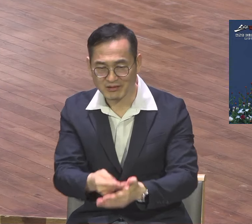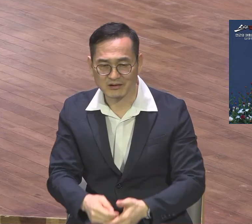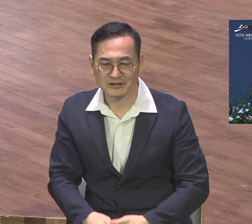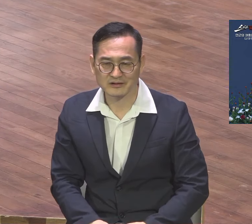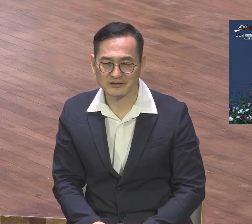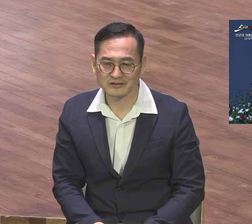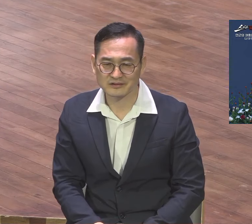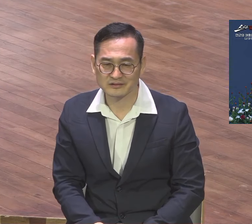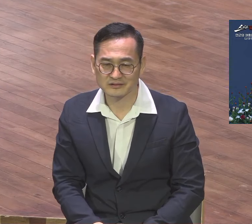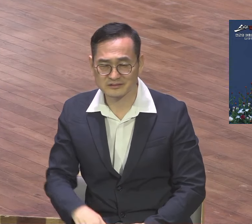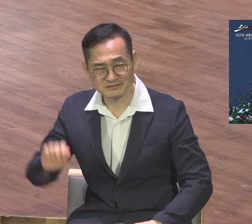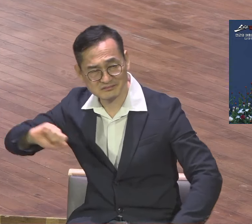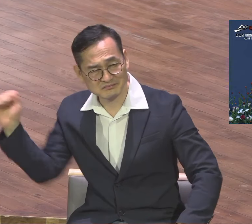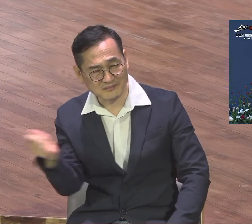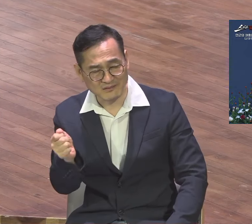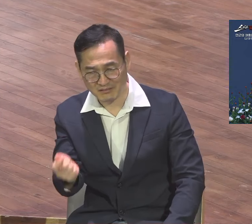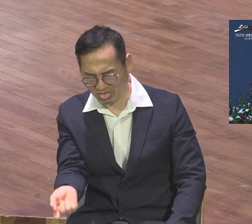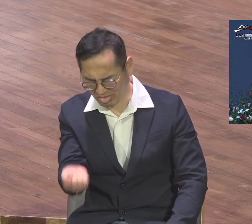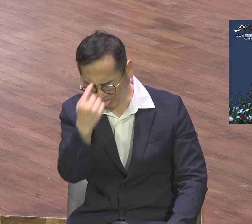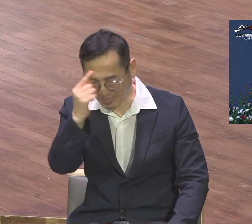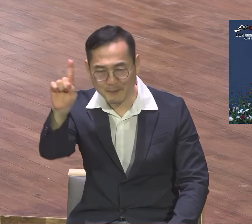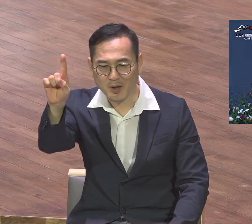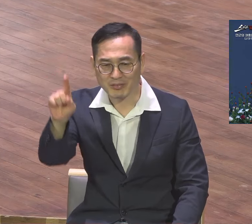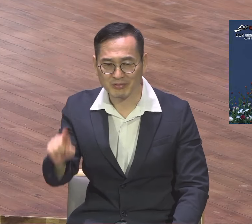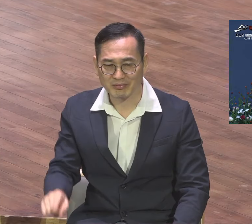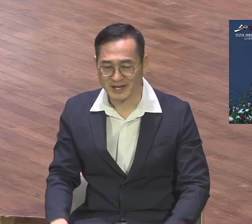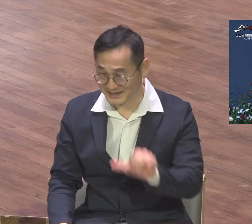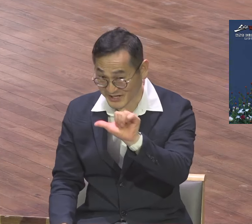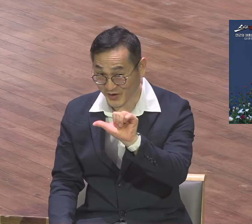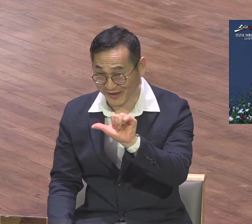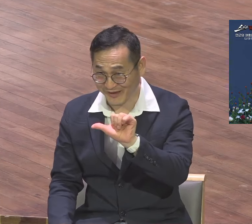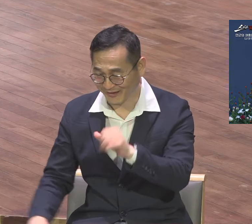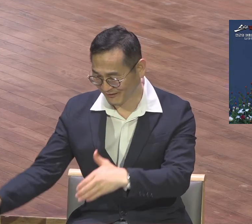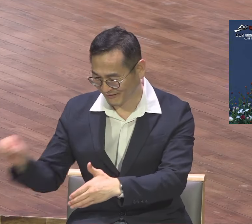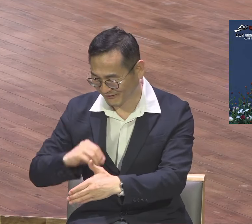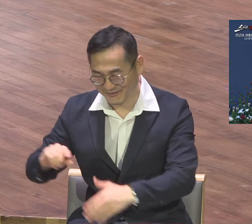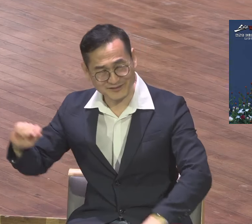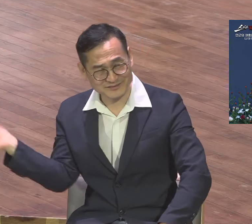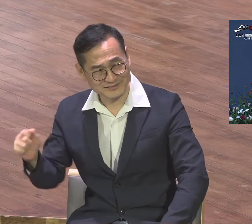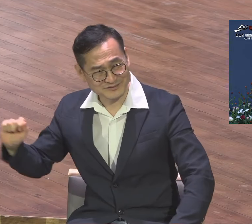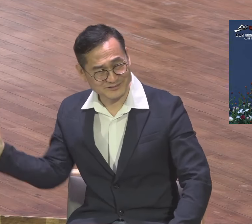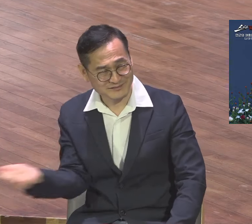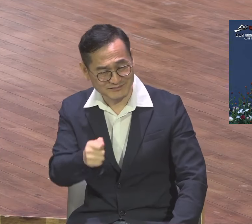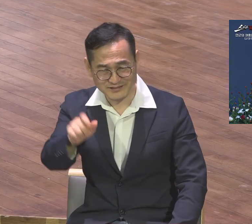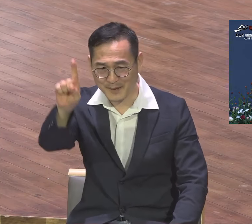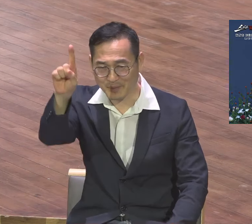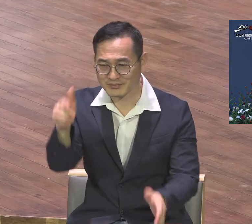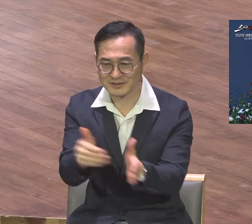방으로 끝내버렸어요. 한 다섯 개까지 갔는데 한 방으로 그냥